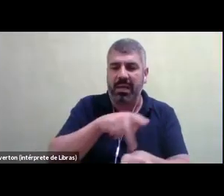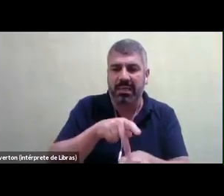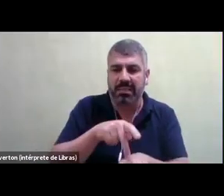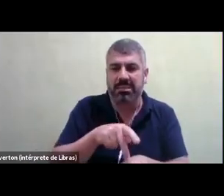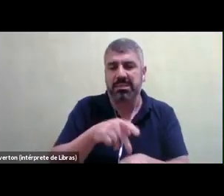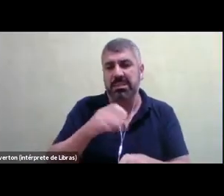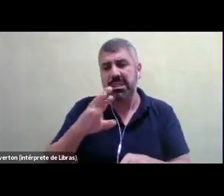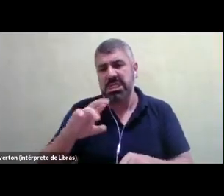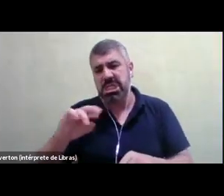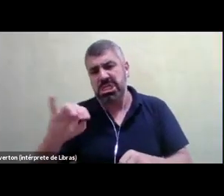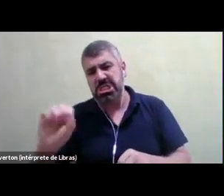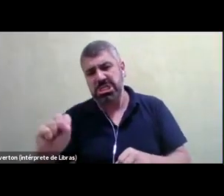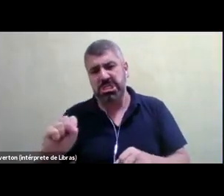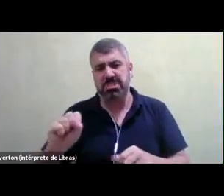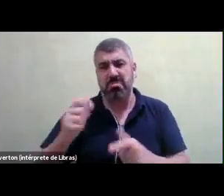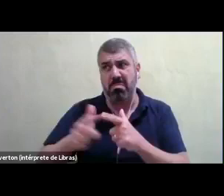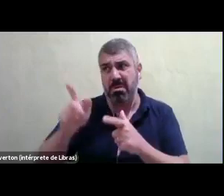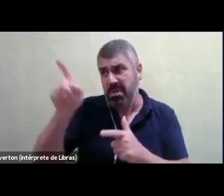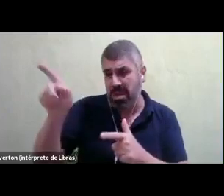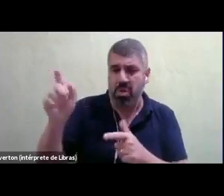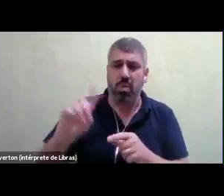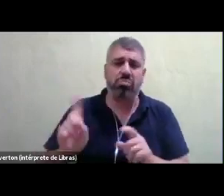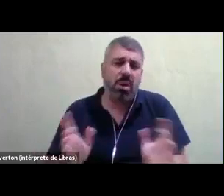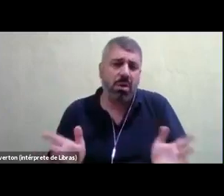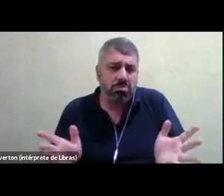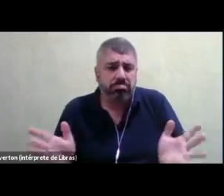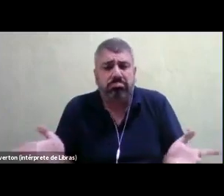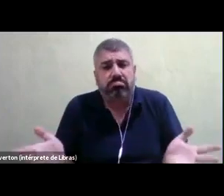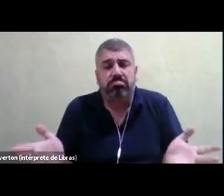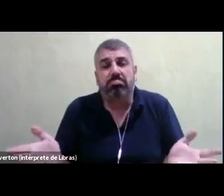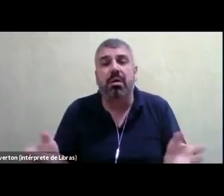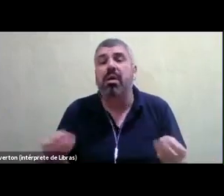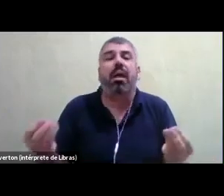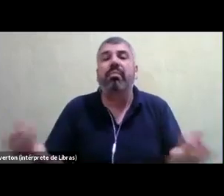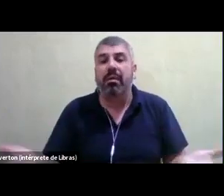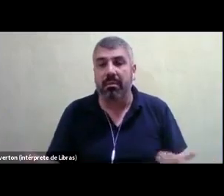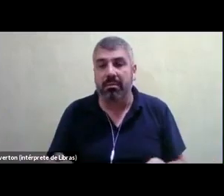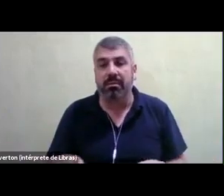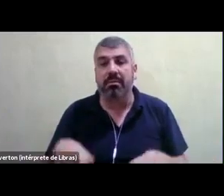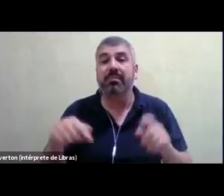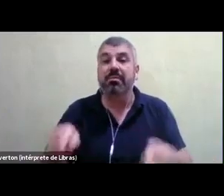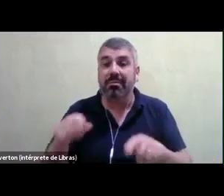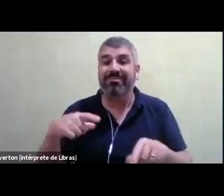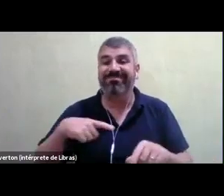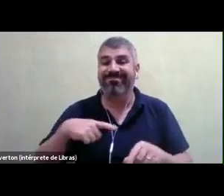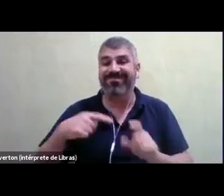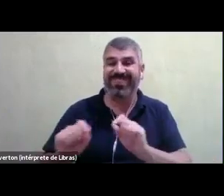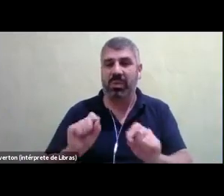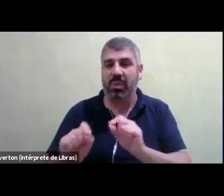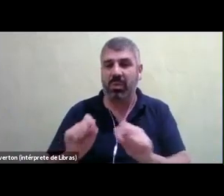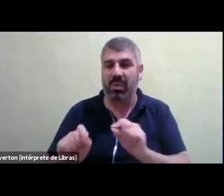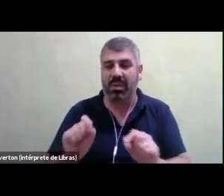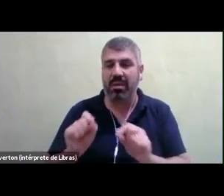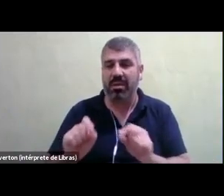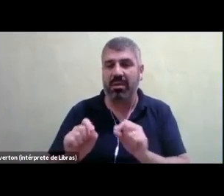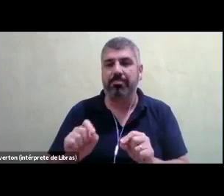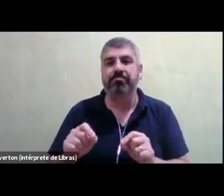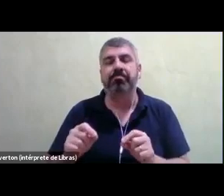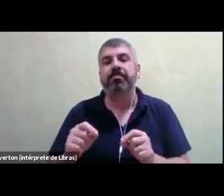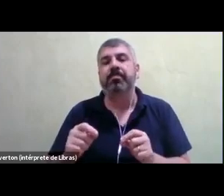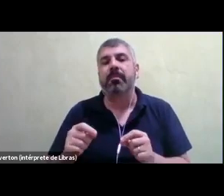de mencionar. E aí a gente tem um recorte, né, muito específico numa